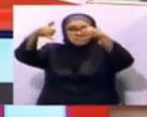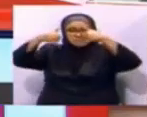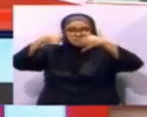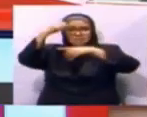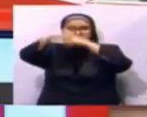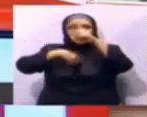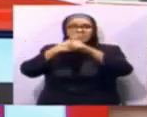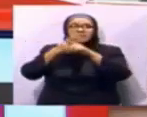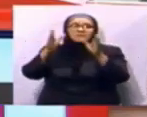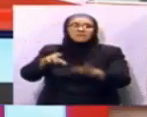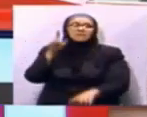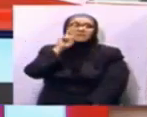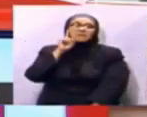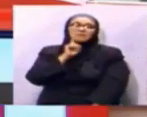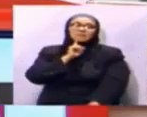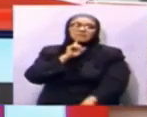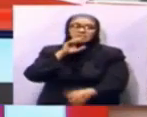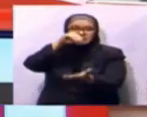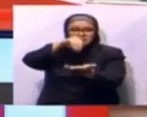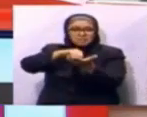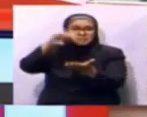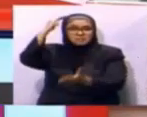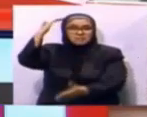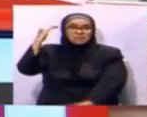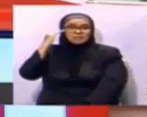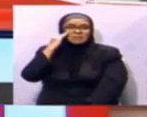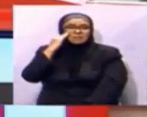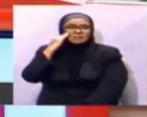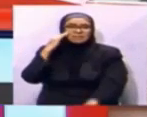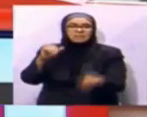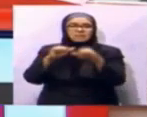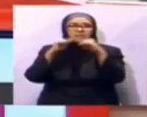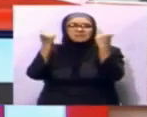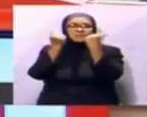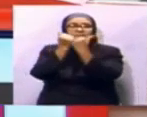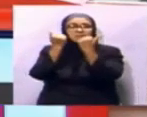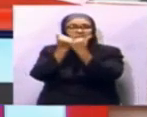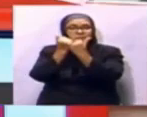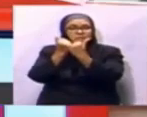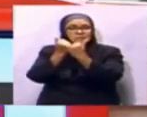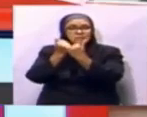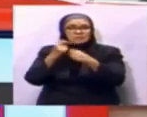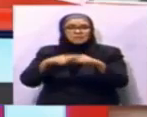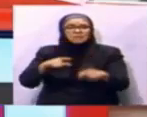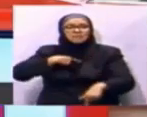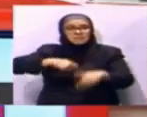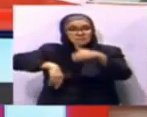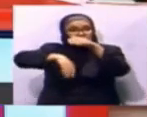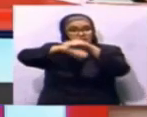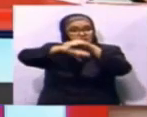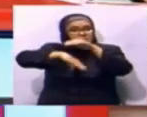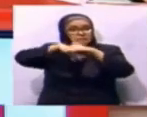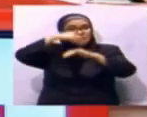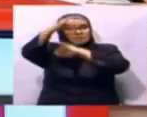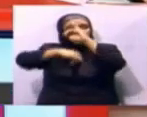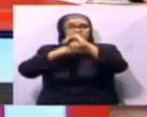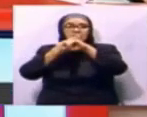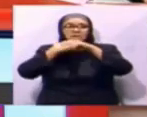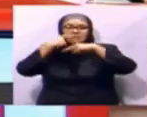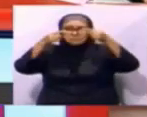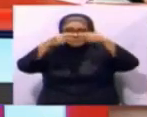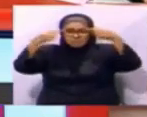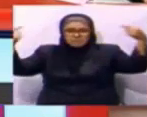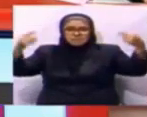Pekak 2020 di Korea nanti. Persatuan Bola Sepak Orang Pekak Antarabangsa DIFA memutuskan 6 pasukan teratas